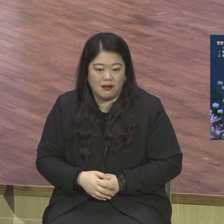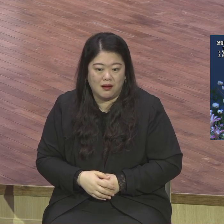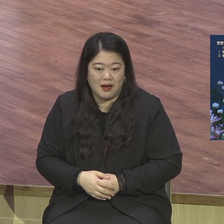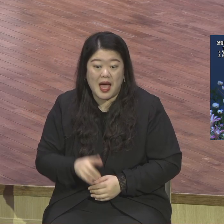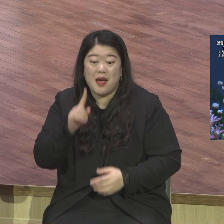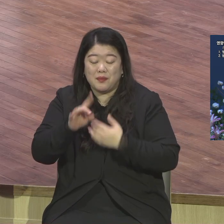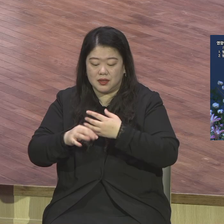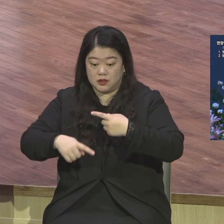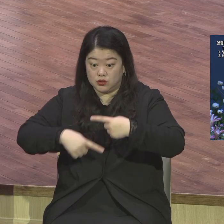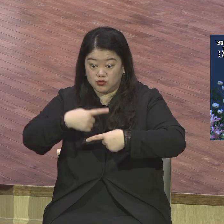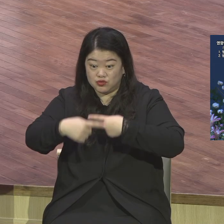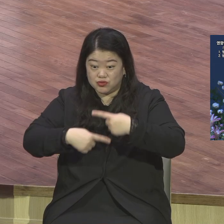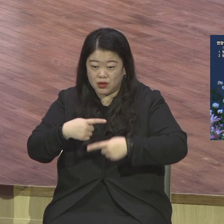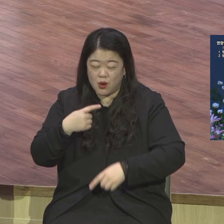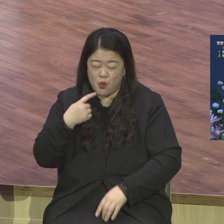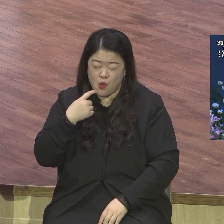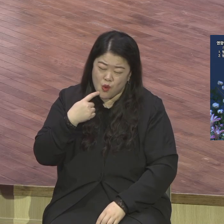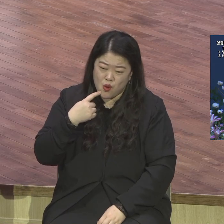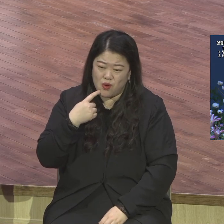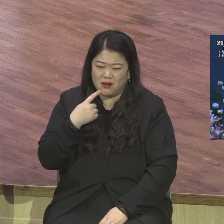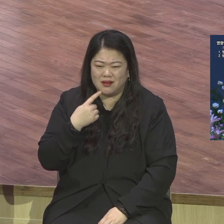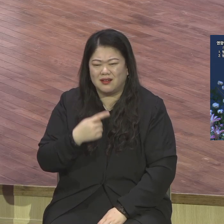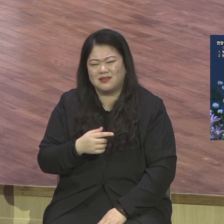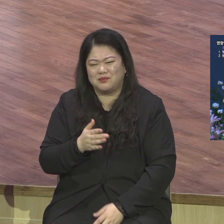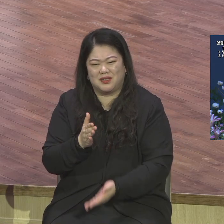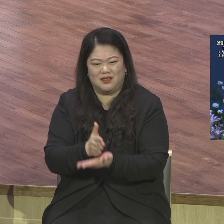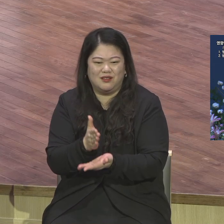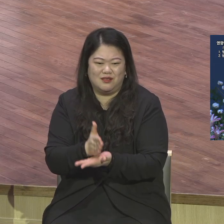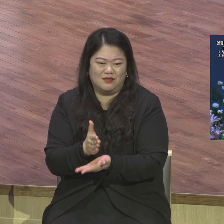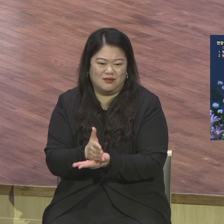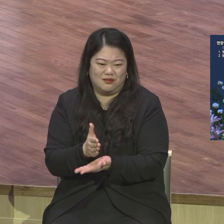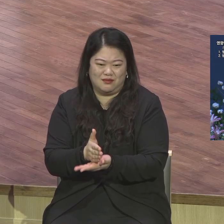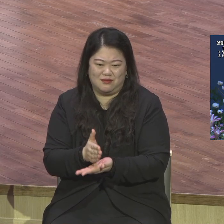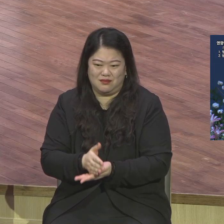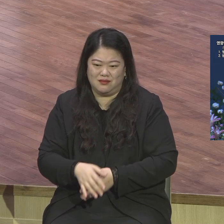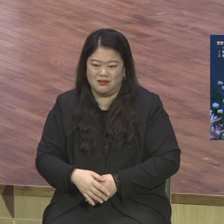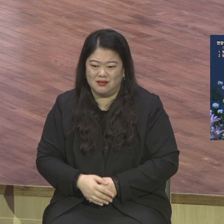도끼가 들어있다. 혀 아래 도끼가 있어요.